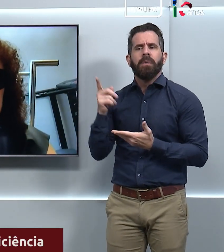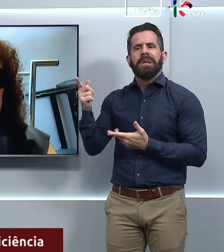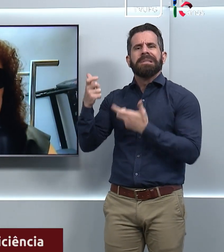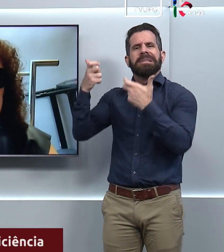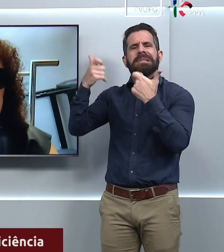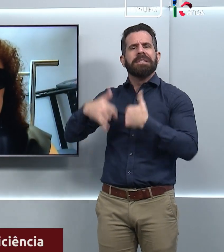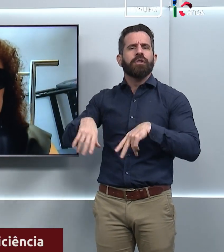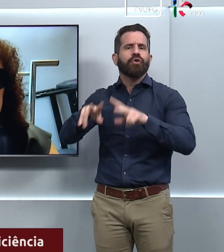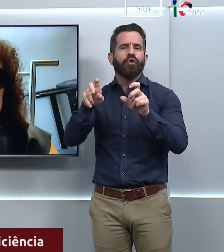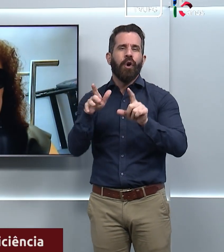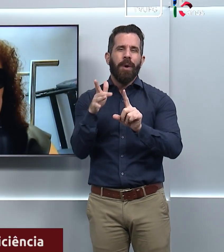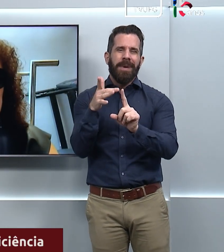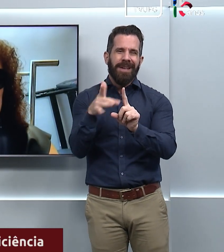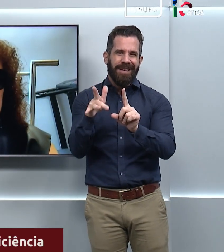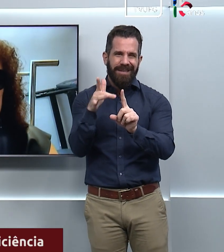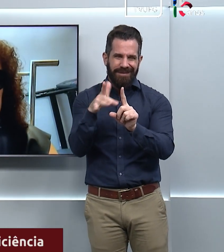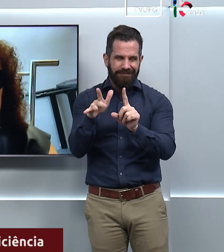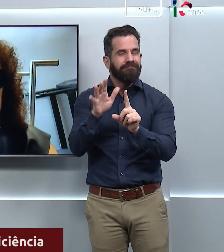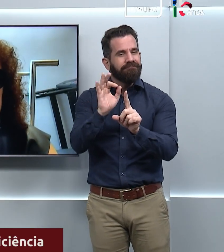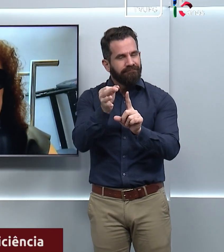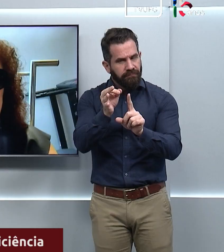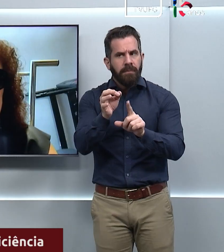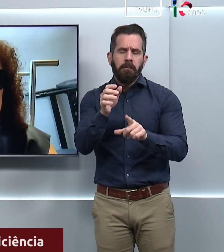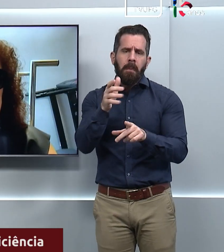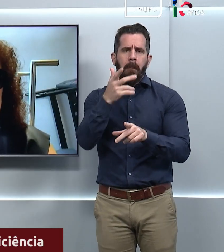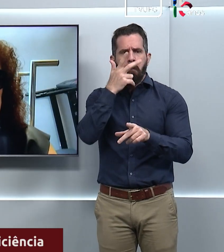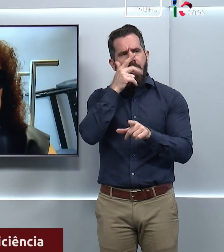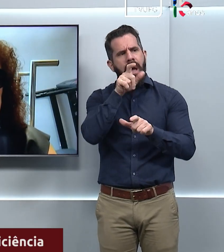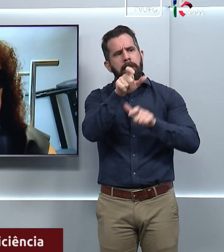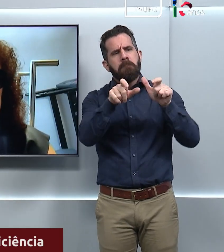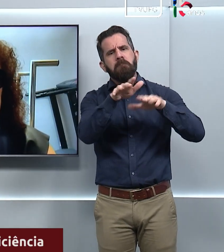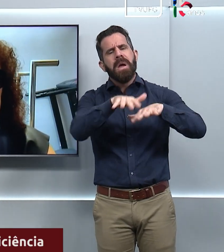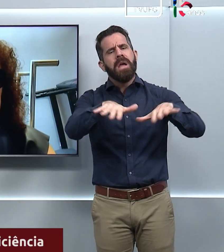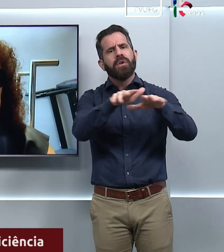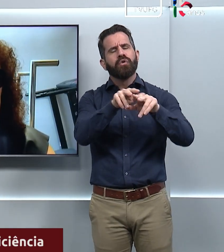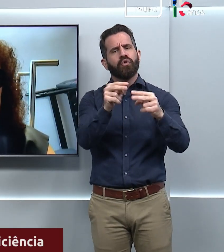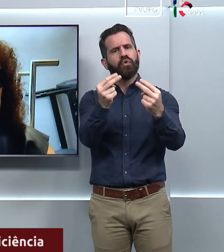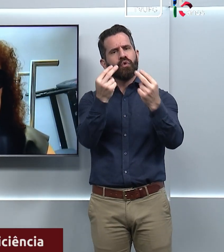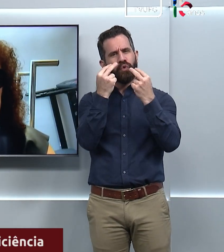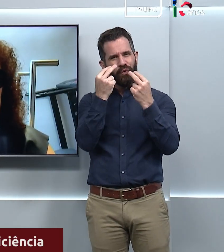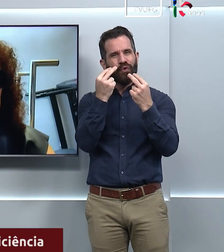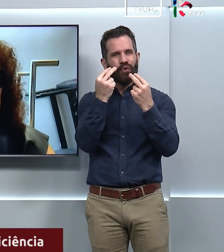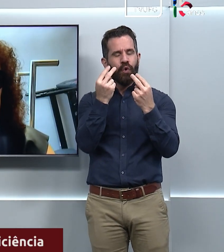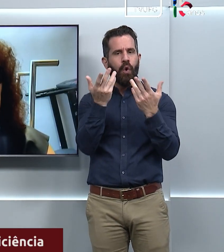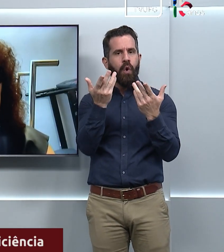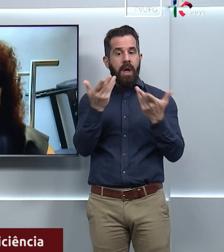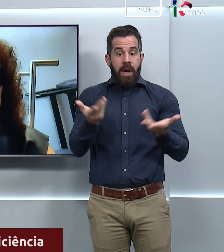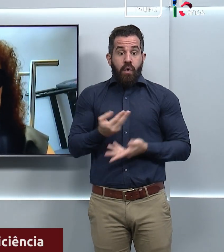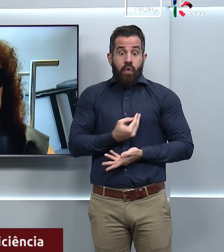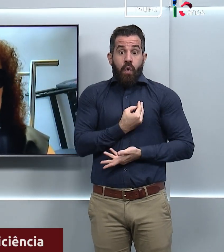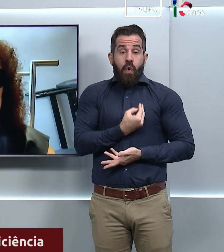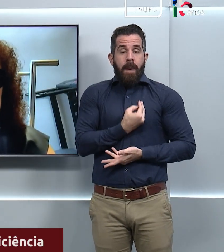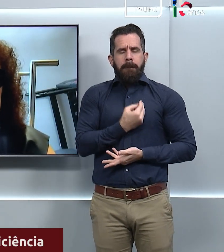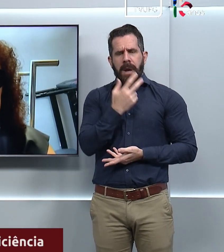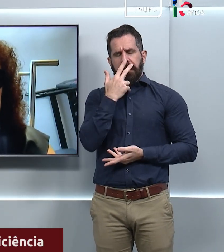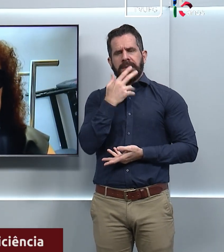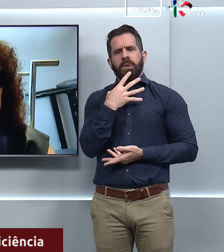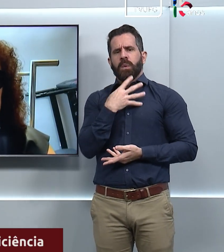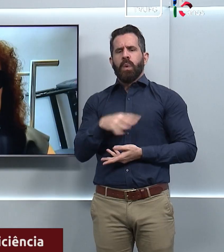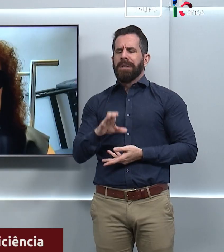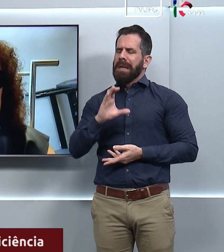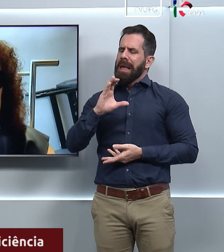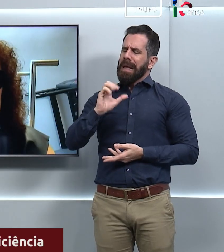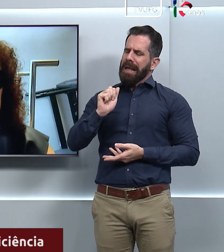do capacitismo. Talvez muitas pessoas que estejam nos assistindo não conheçam essa palavra ou não entendam o